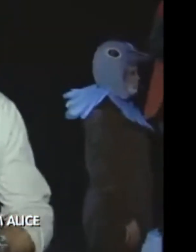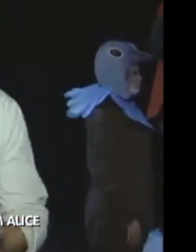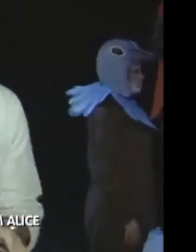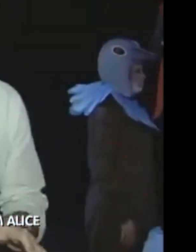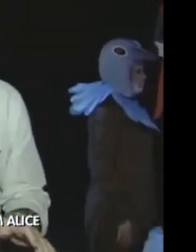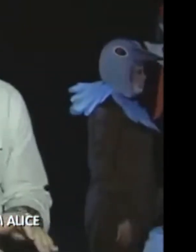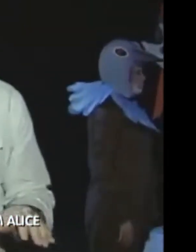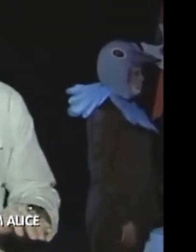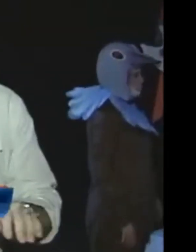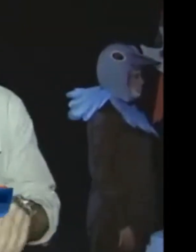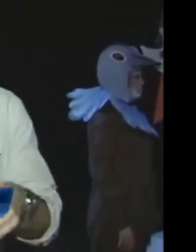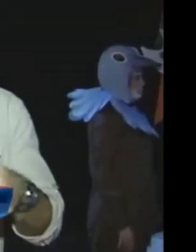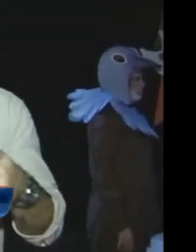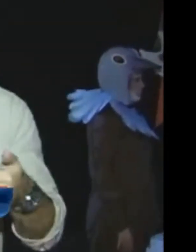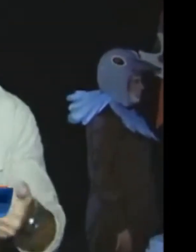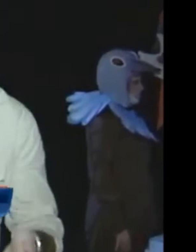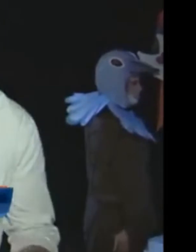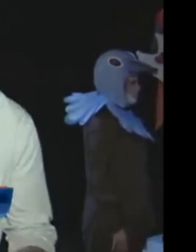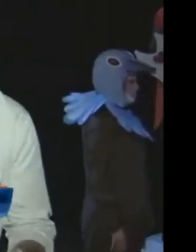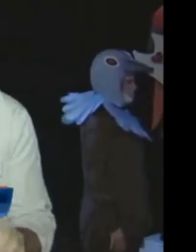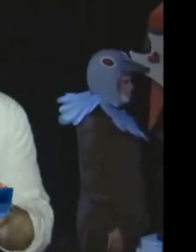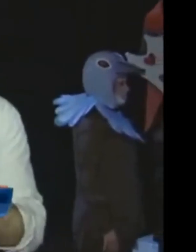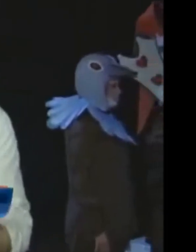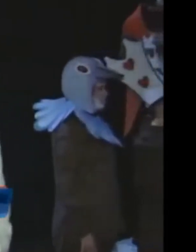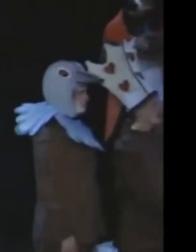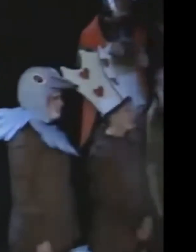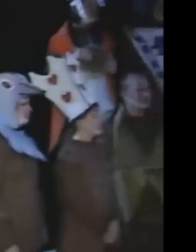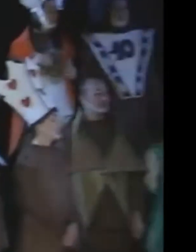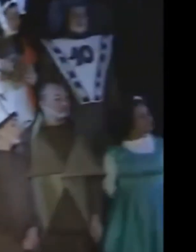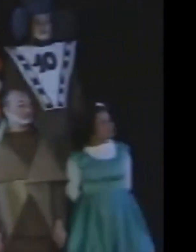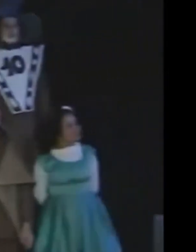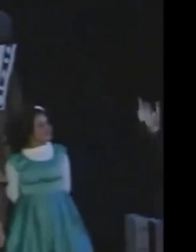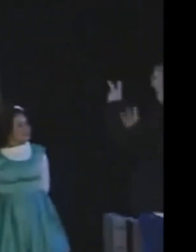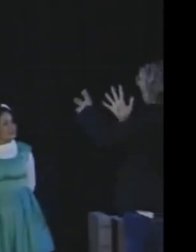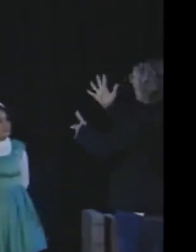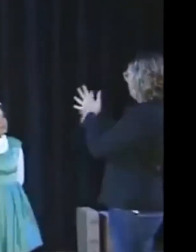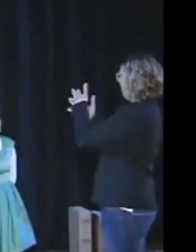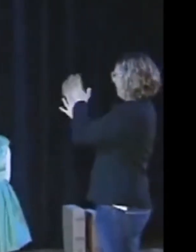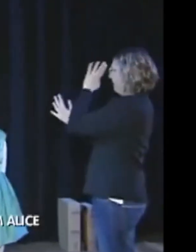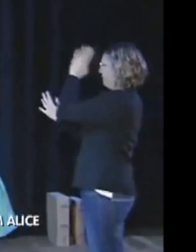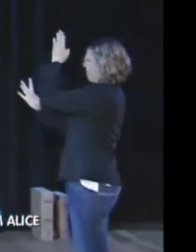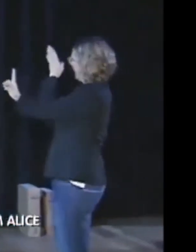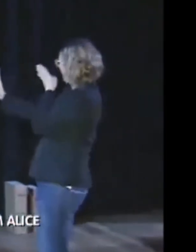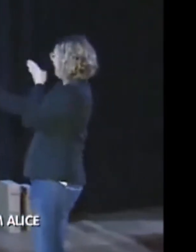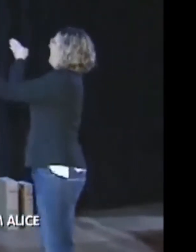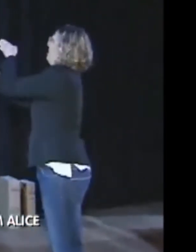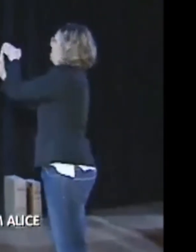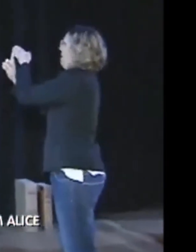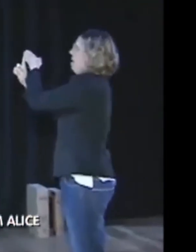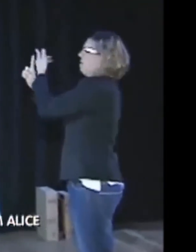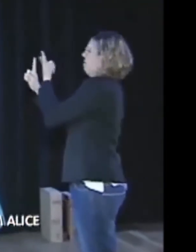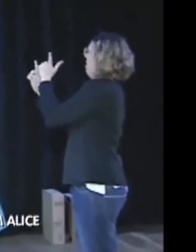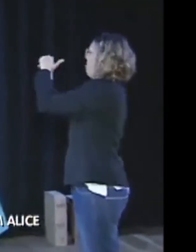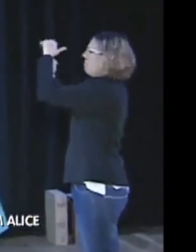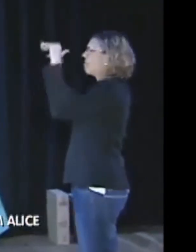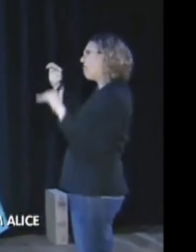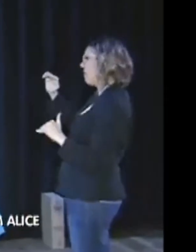começa o espetáculo, os papéis se invertem. A protagonista é a língua de sinais. O intérprete não fica em segundo plano e o som é